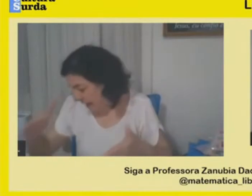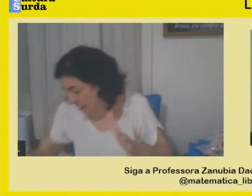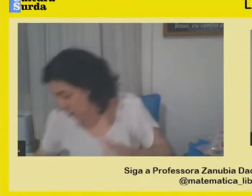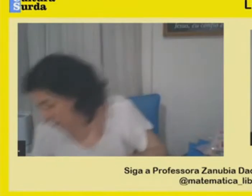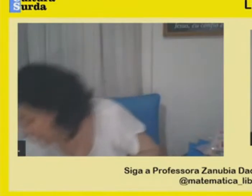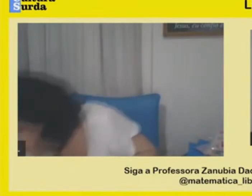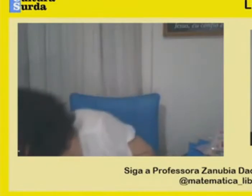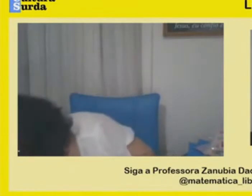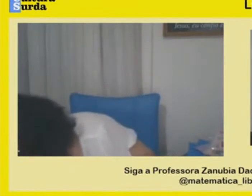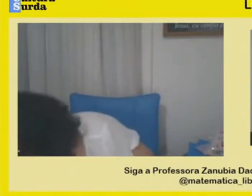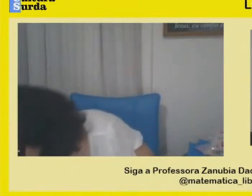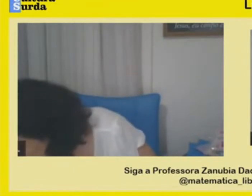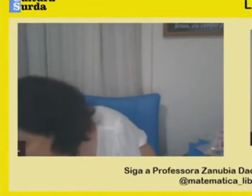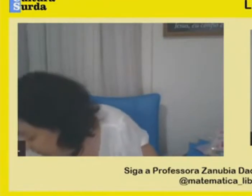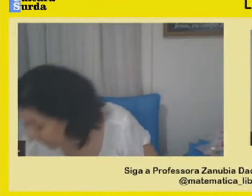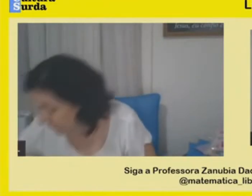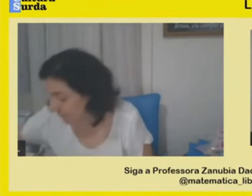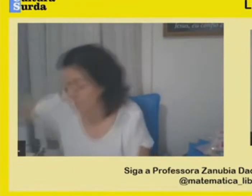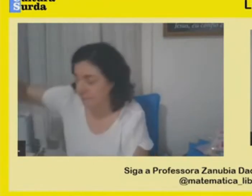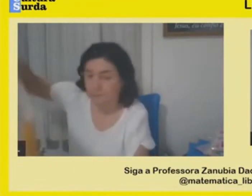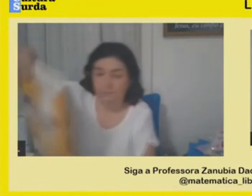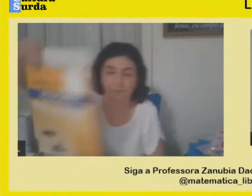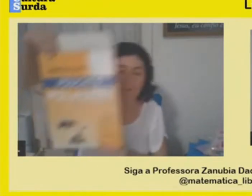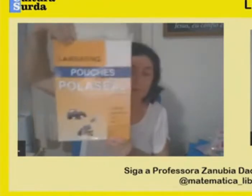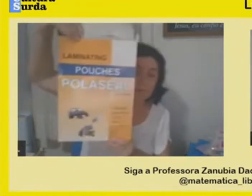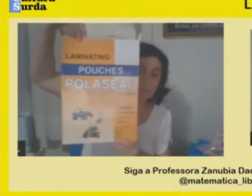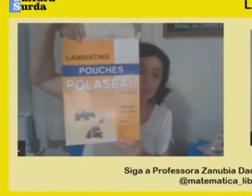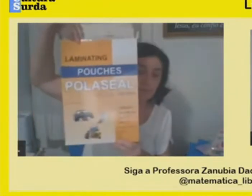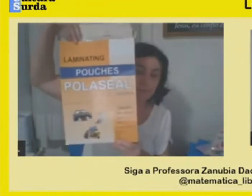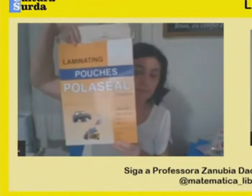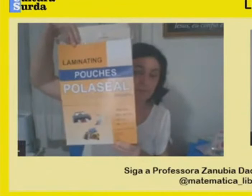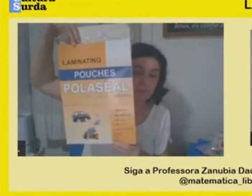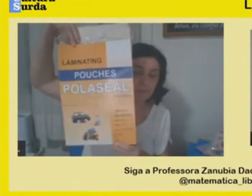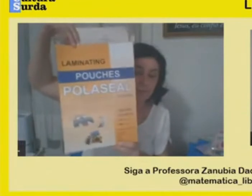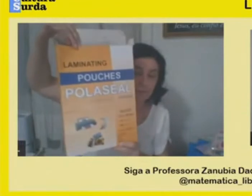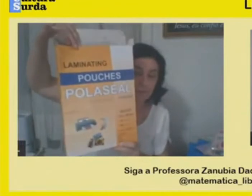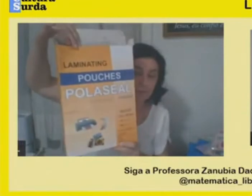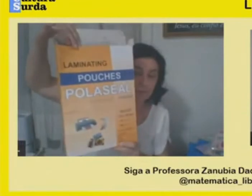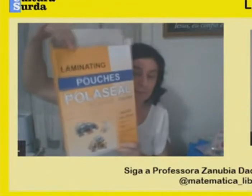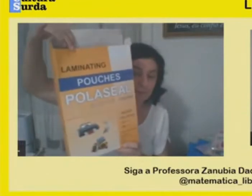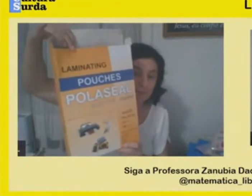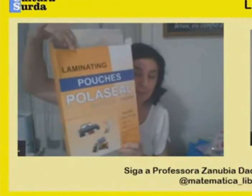Tem materiais mais firmes agora, vem caixas